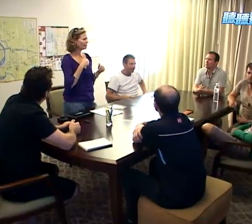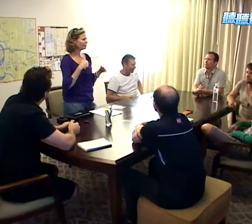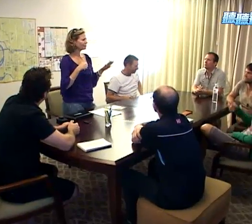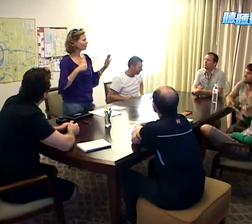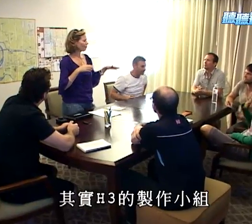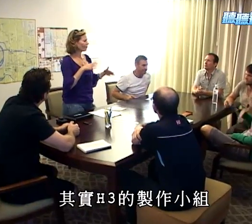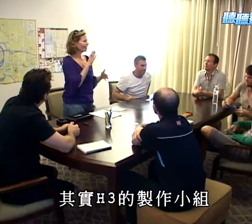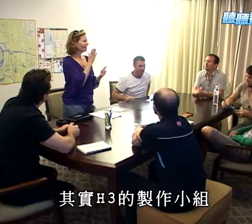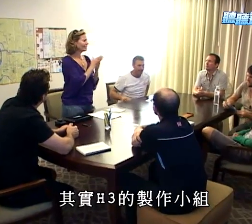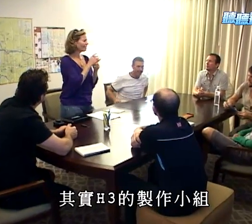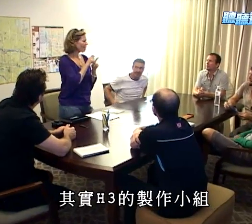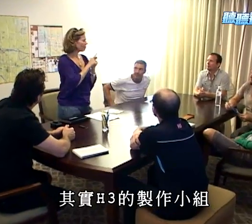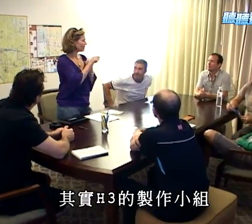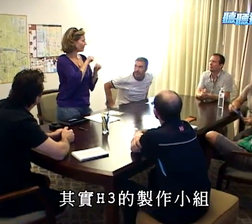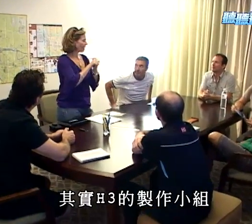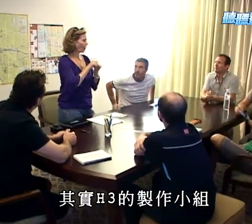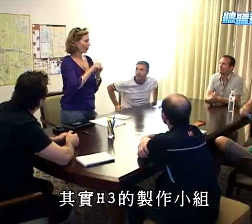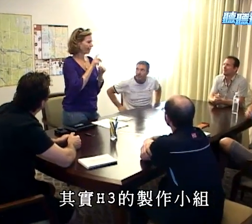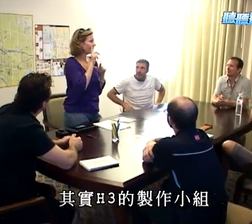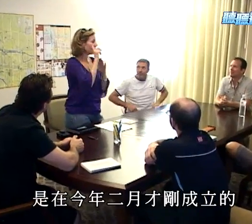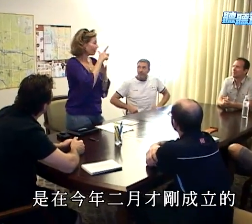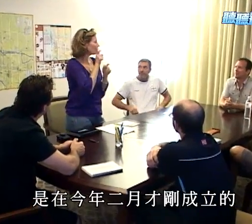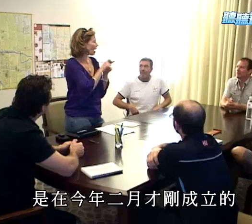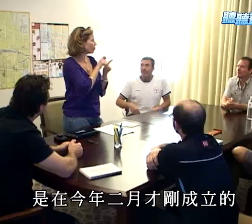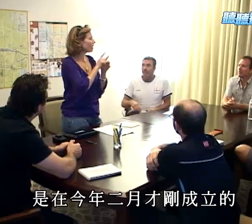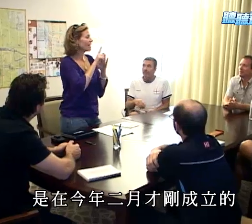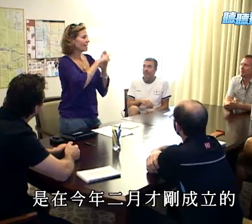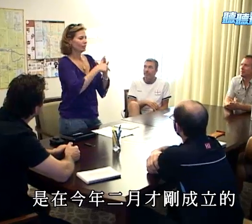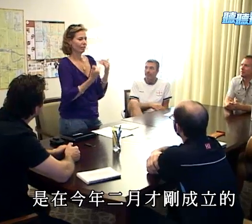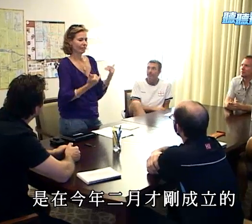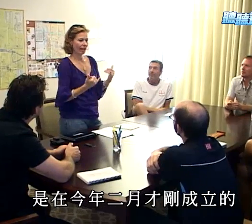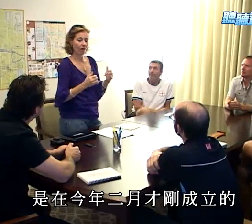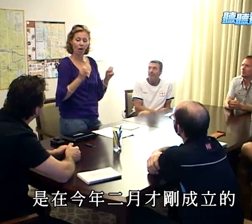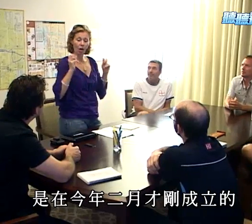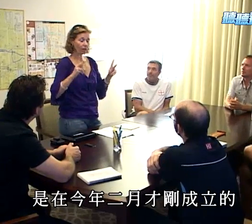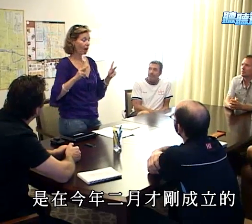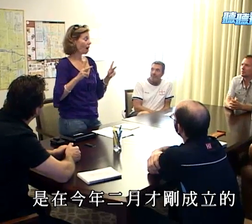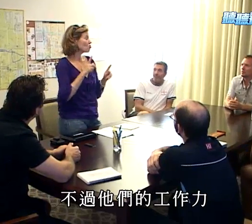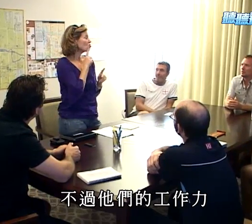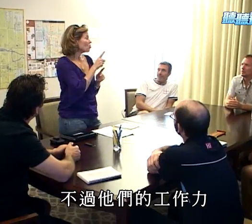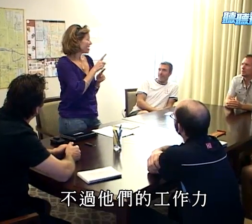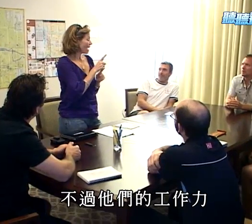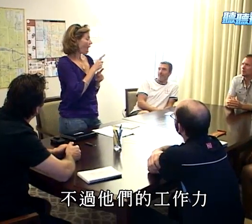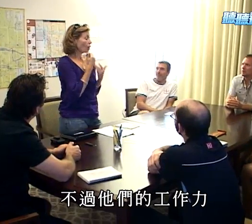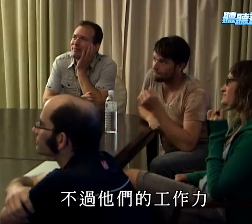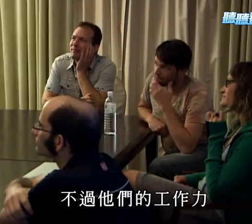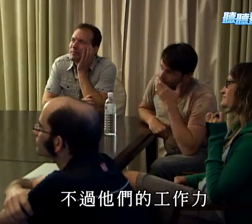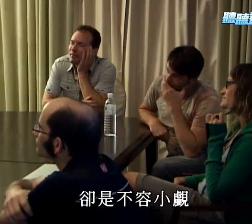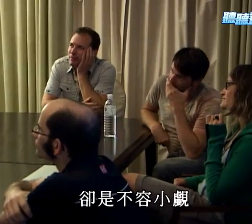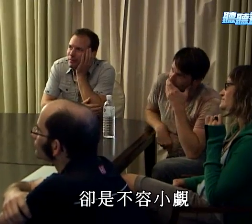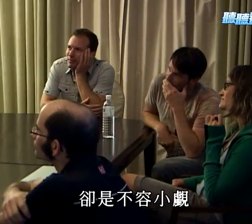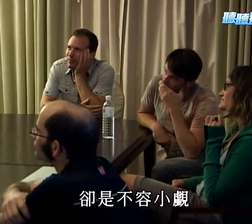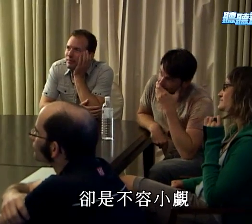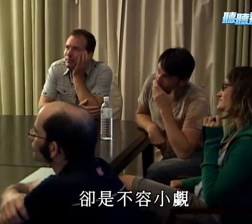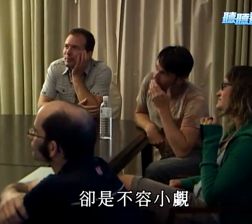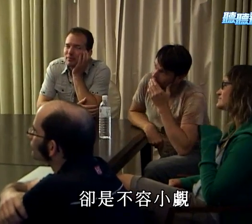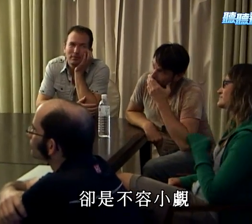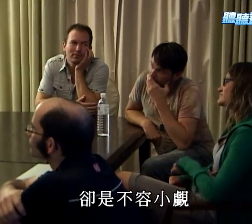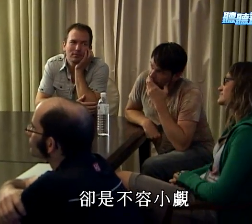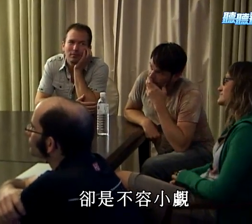其实 H3 的制作小组是在今年二月才刚成立的，不过他们的工作力却是不容小觑。像